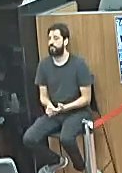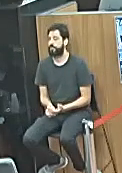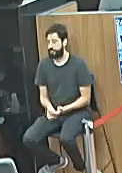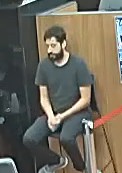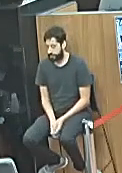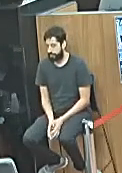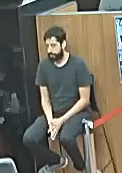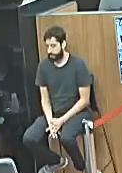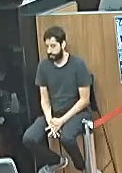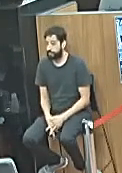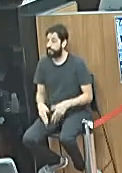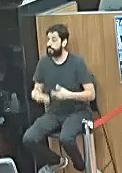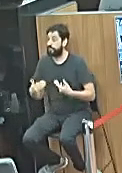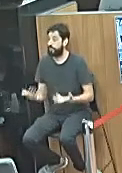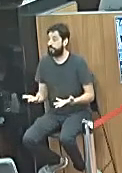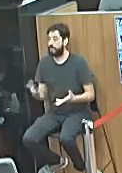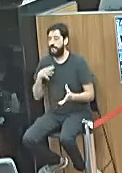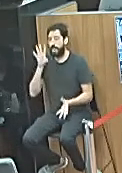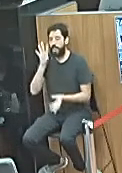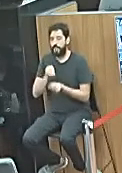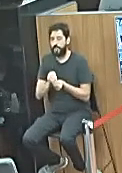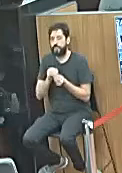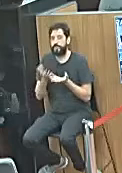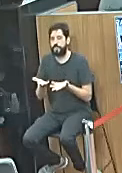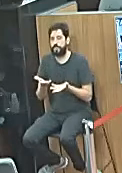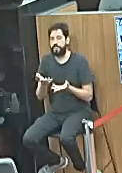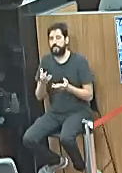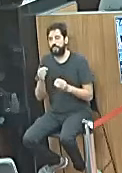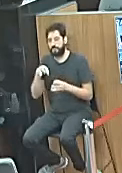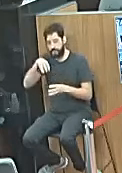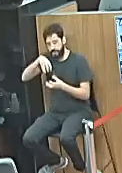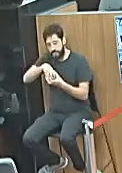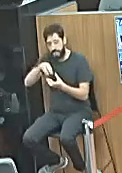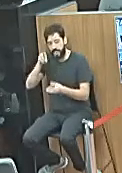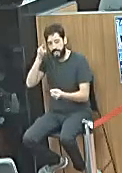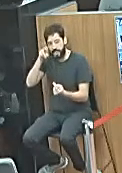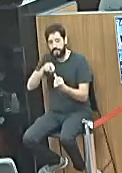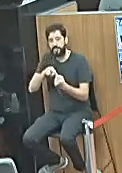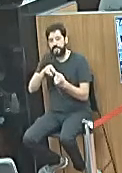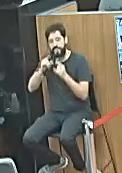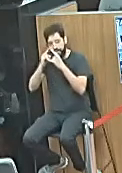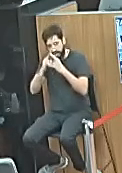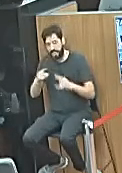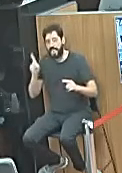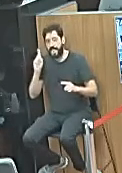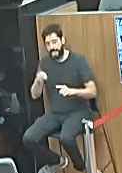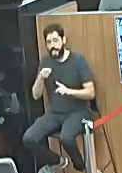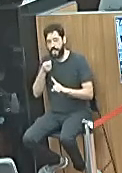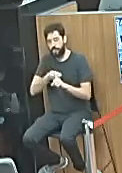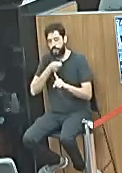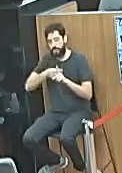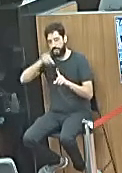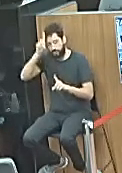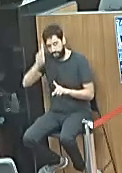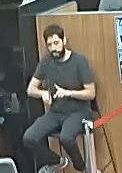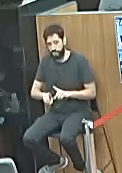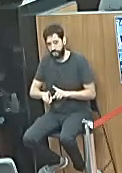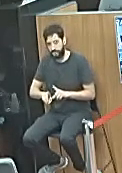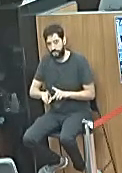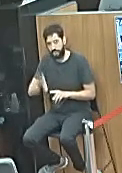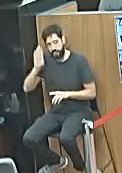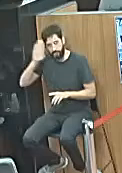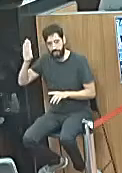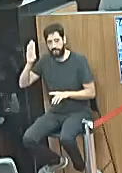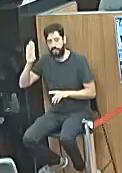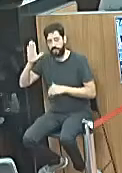né então resumindo o centro de referência do circo é um centro de luta pelos direitos fundamentais dos seis